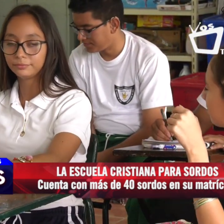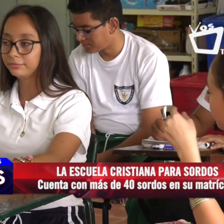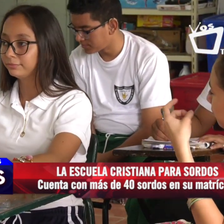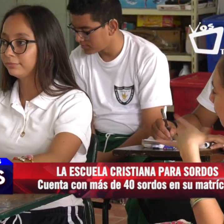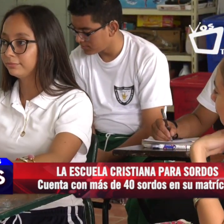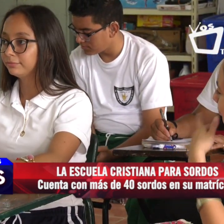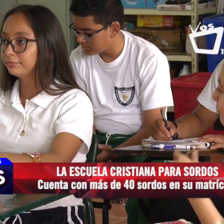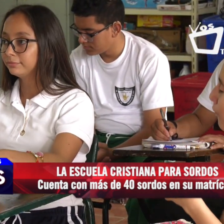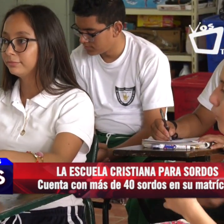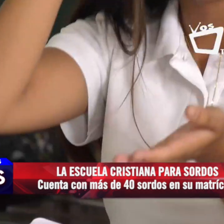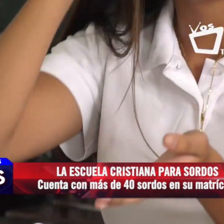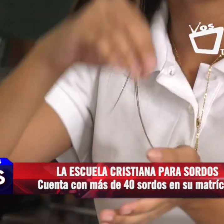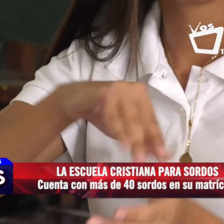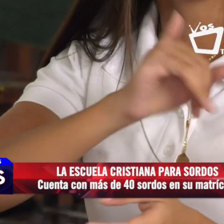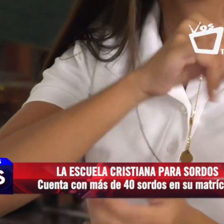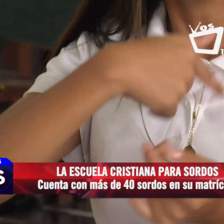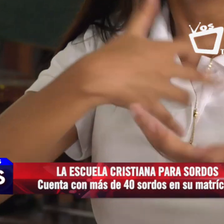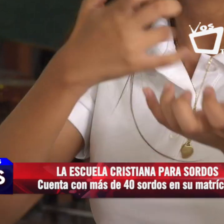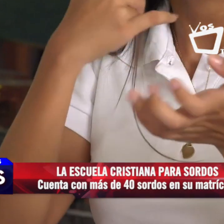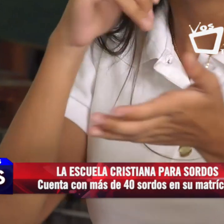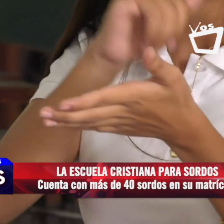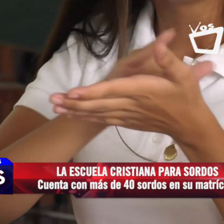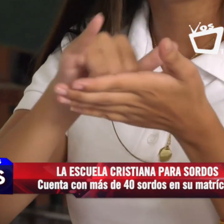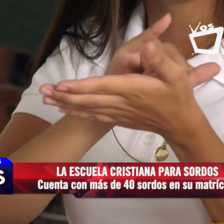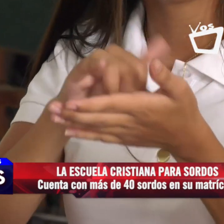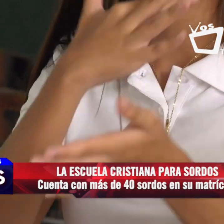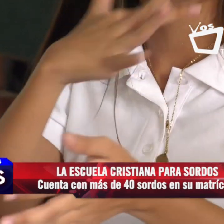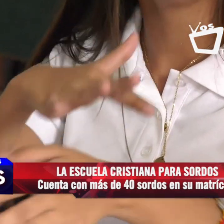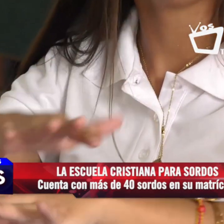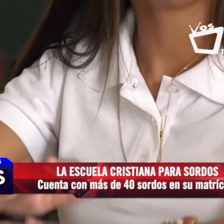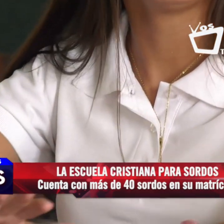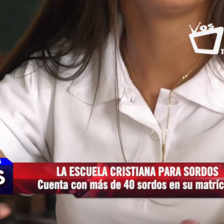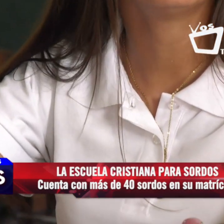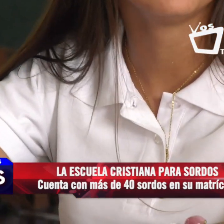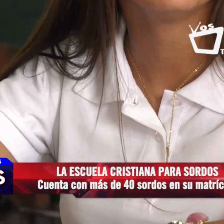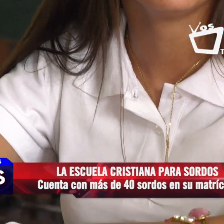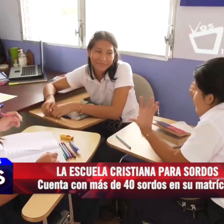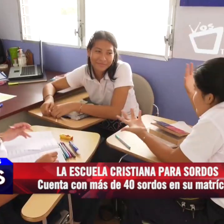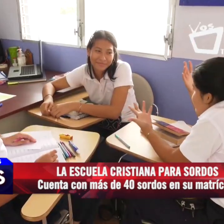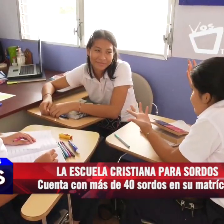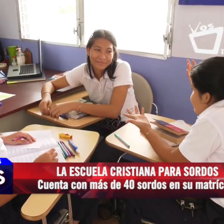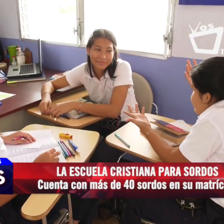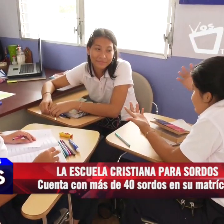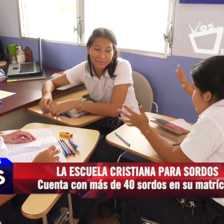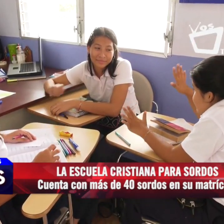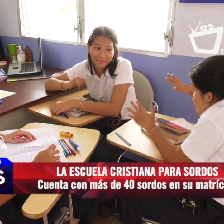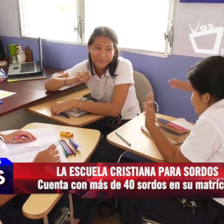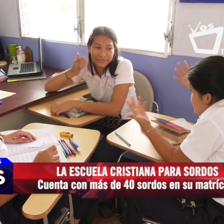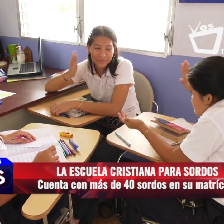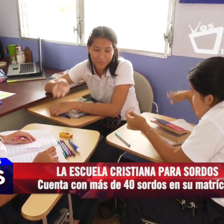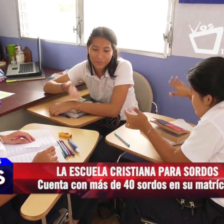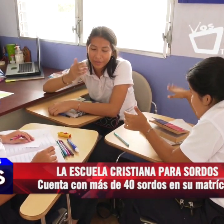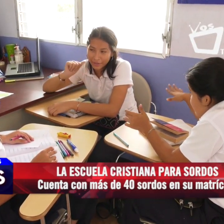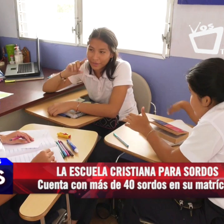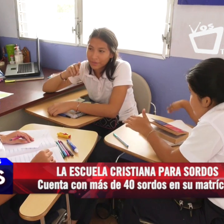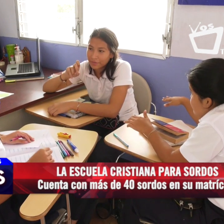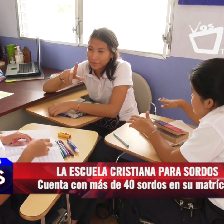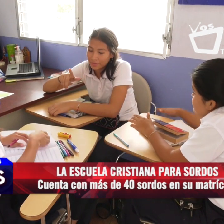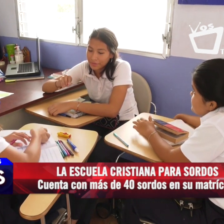un reto para alumnos, sino también para los docentes. Raquel López es maestra desde hace 20 años, y su planificación escolar es